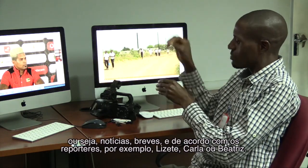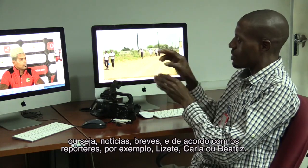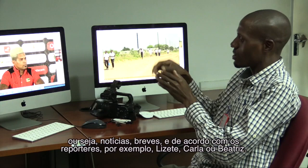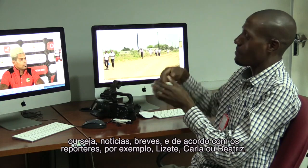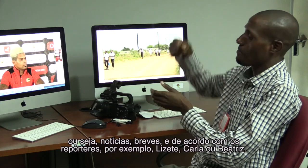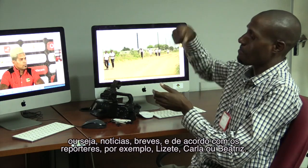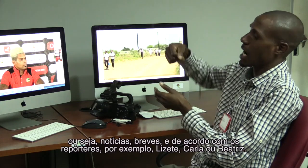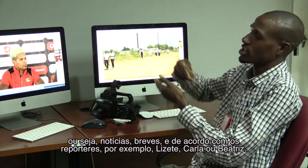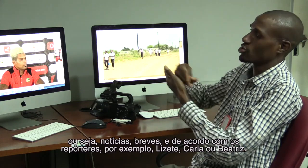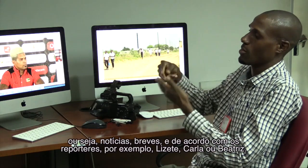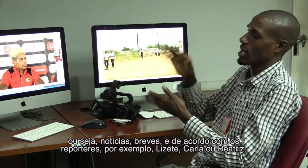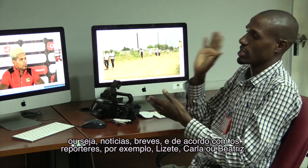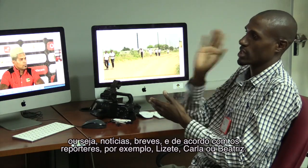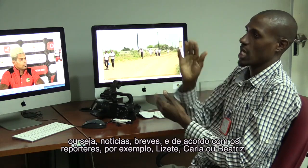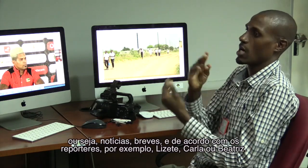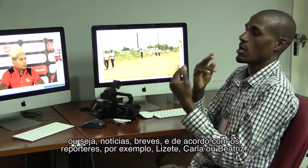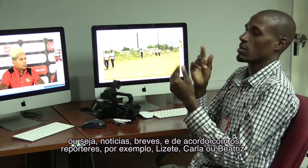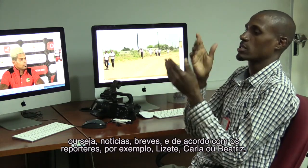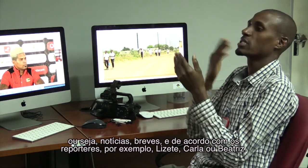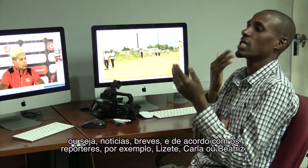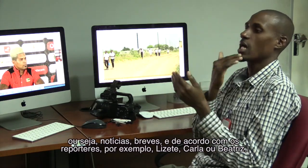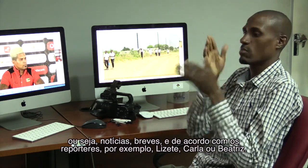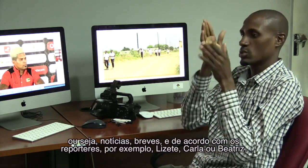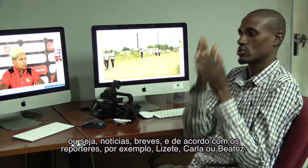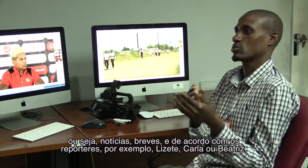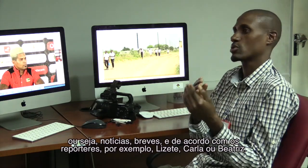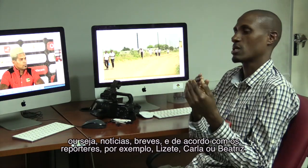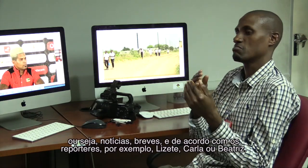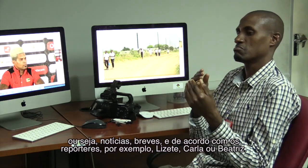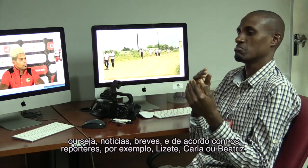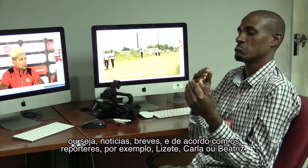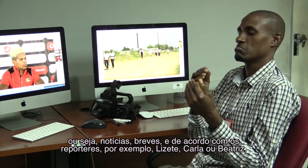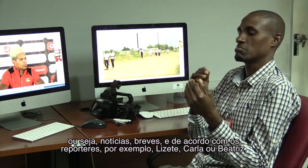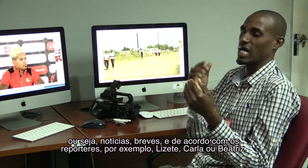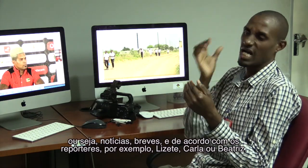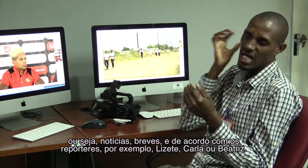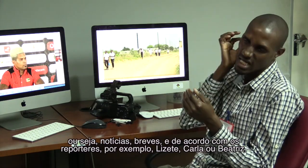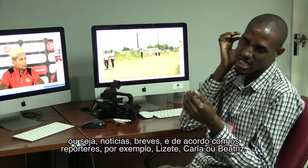e de acordo com os reportes, por exemplo, a Lisete, Carla ou a Beatriz.